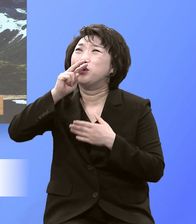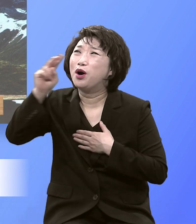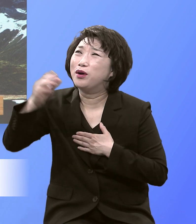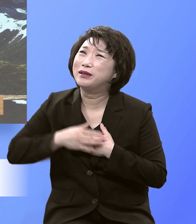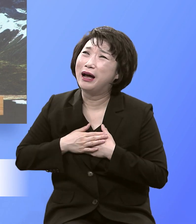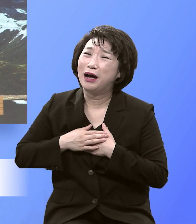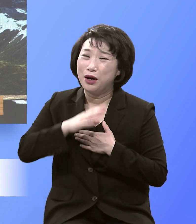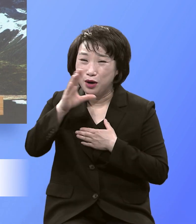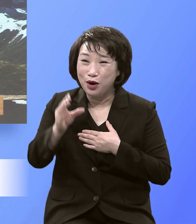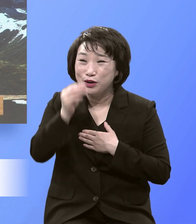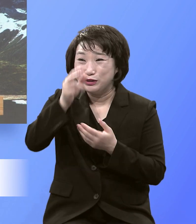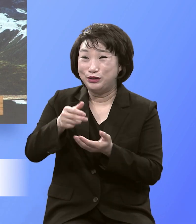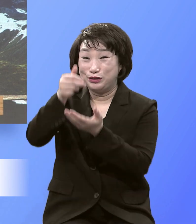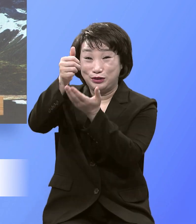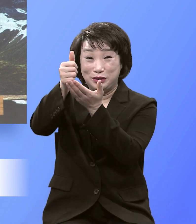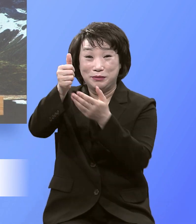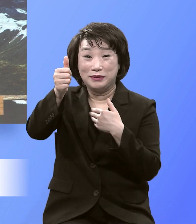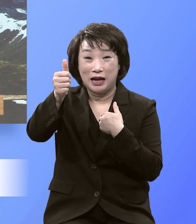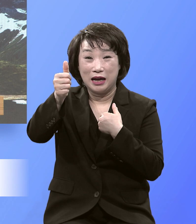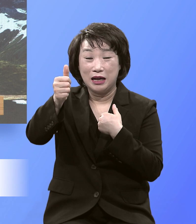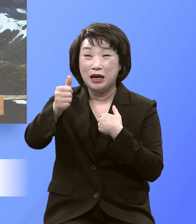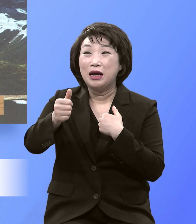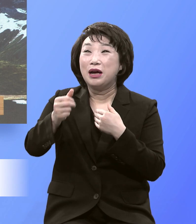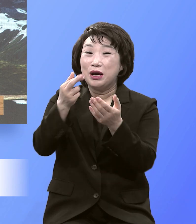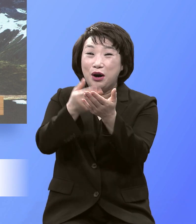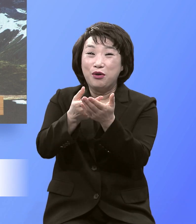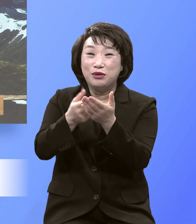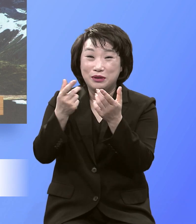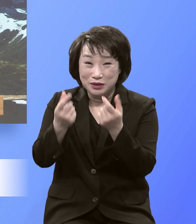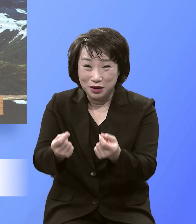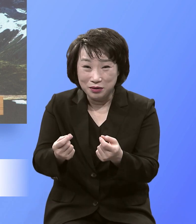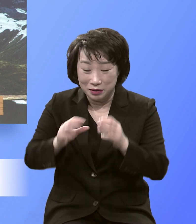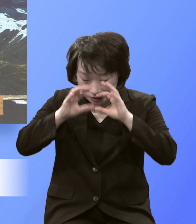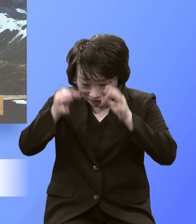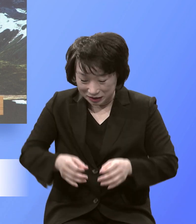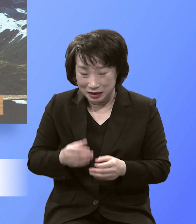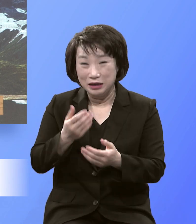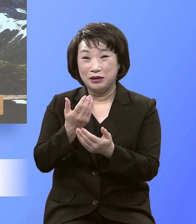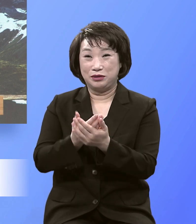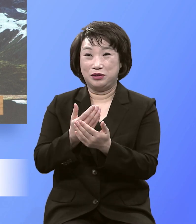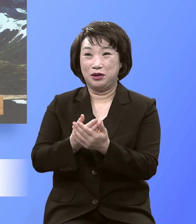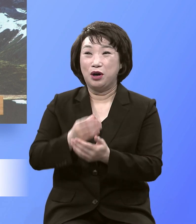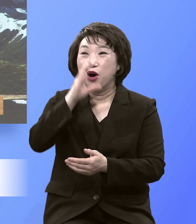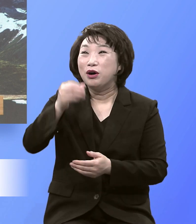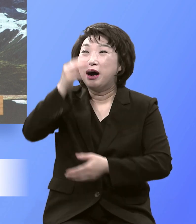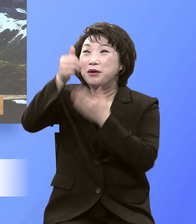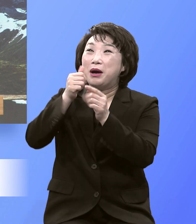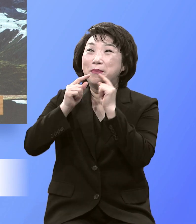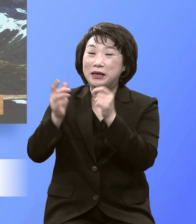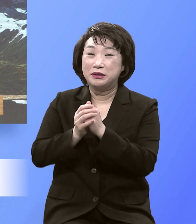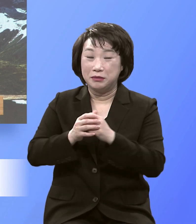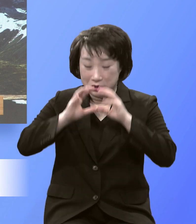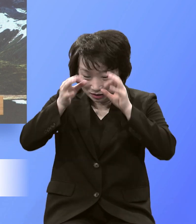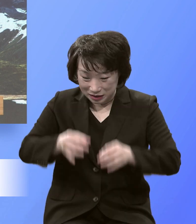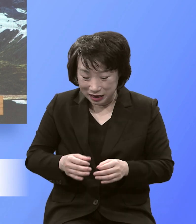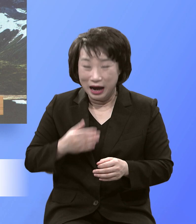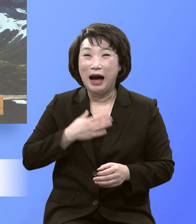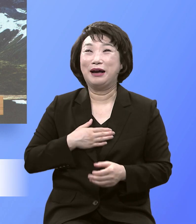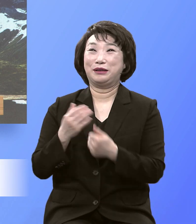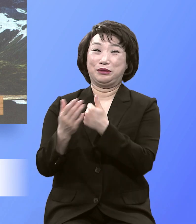나에게 거룩하신 주님이 나의 거울이 되소서, 거룩하신 하나님 말씀이 나의 거울이